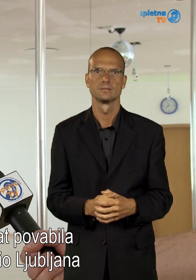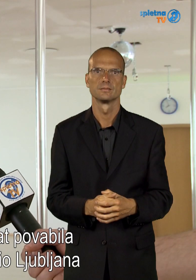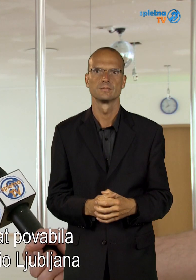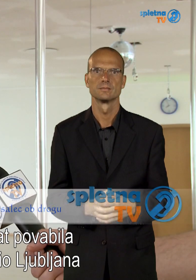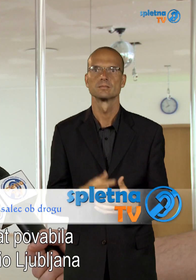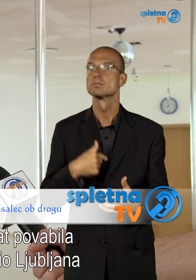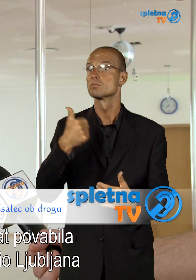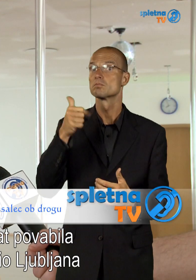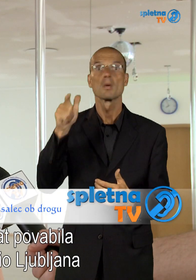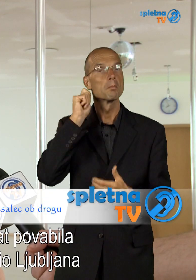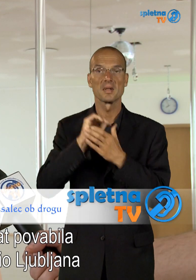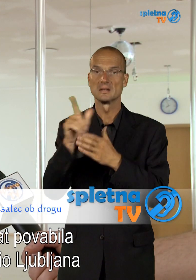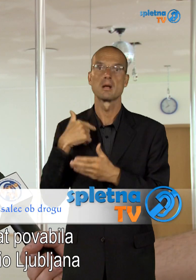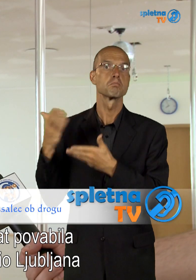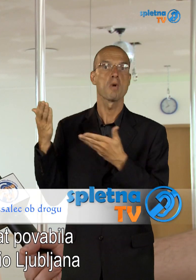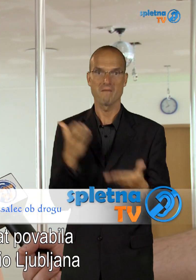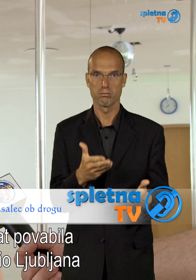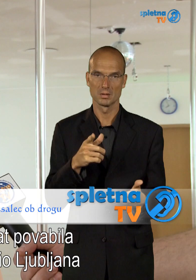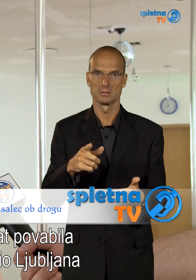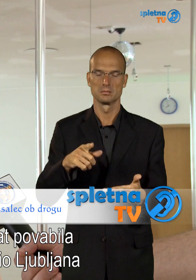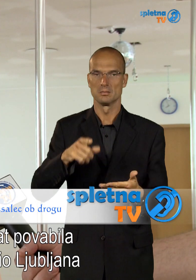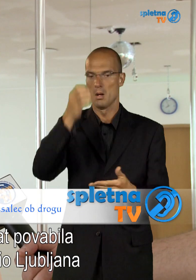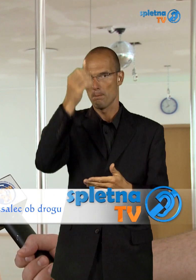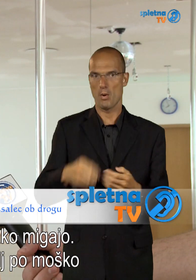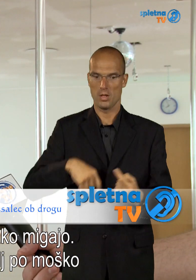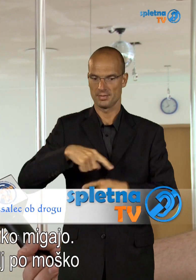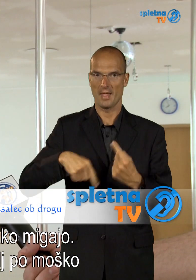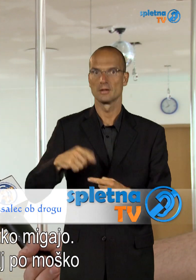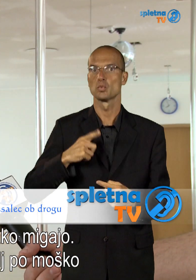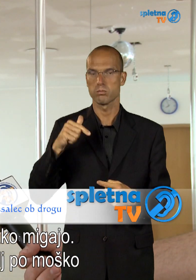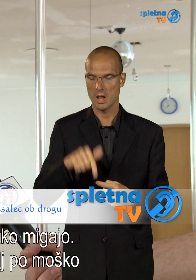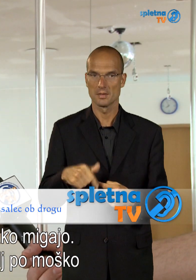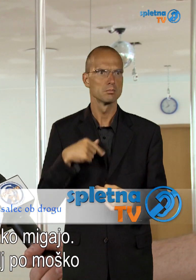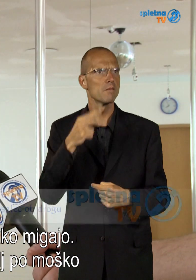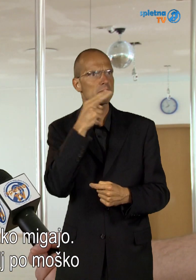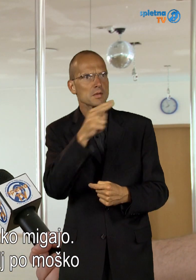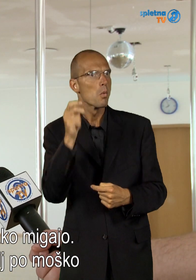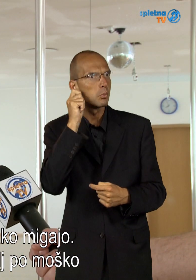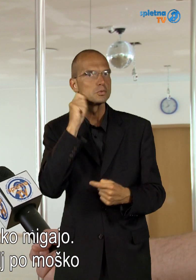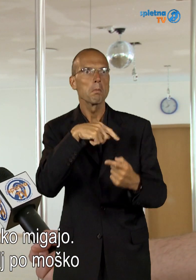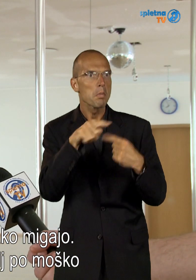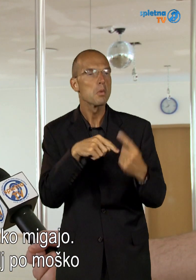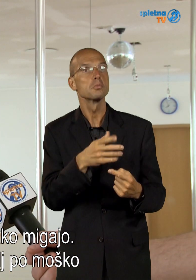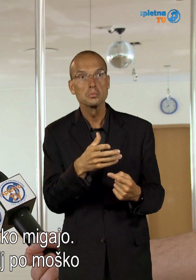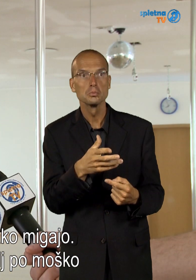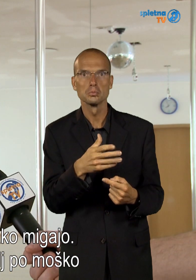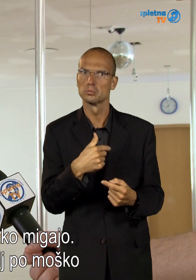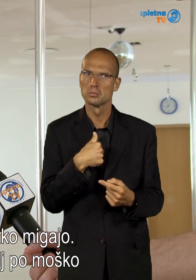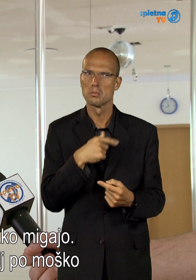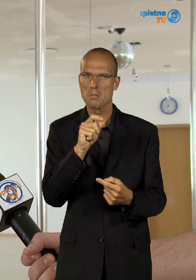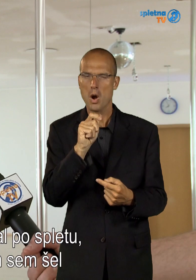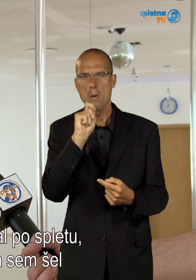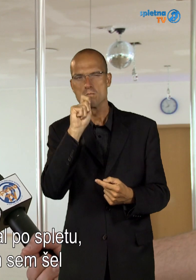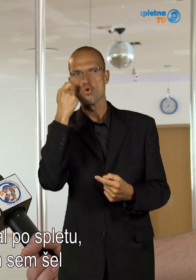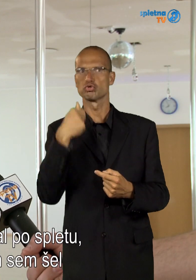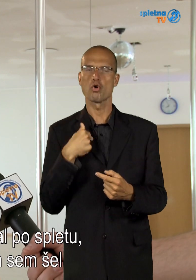Mi je prijateljica enkrat me povabila sem v Polden studio Ljubljana in sem videl punce, kako miga. Potem sem pa jaz to malo po